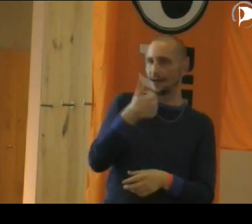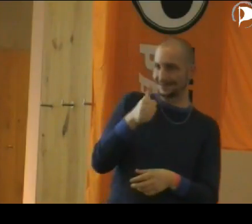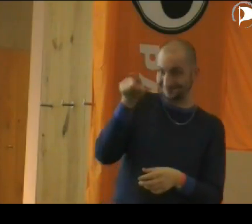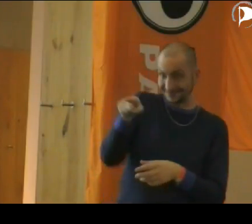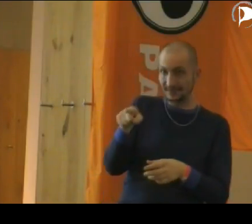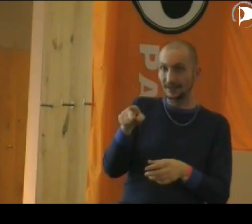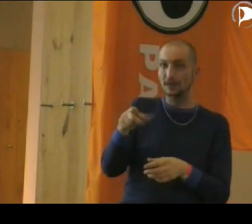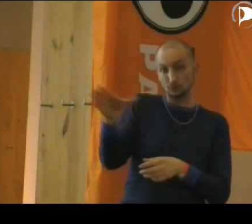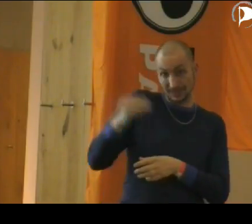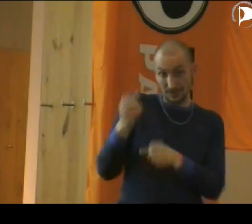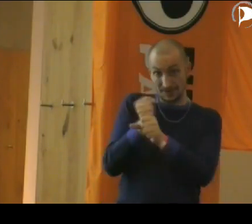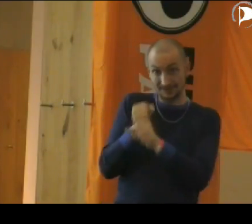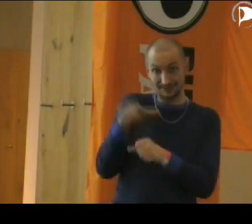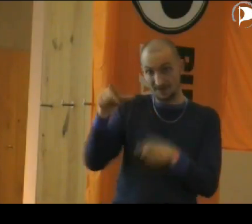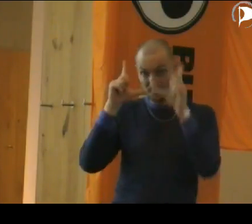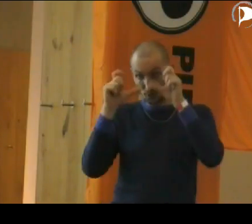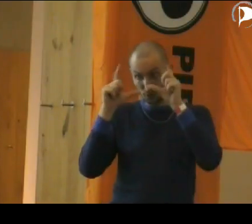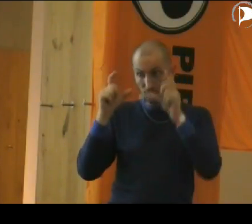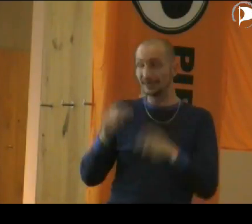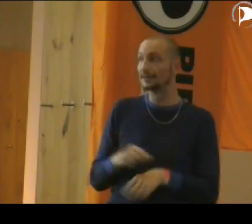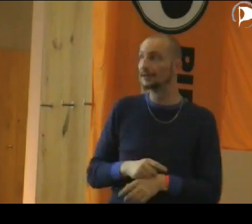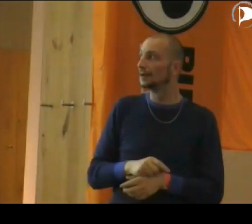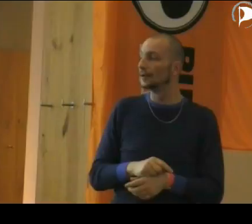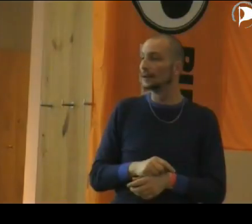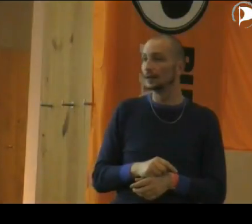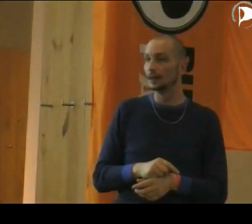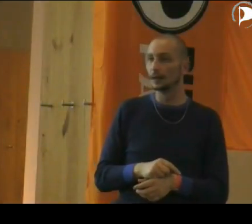und ja schon noch endlich an ihre unterstützung